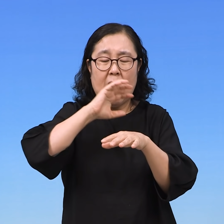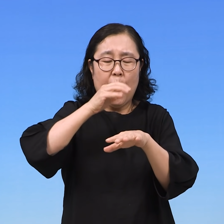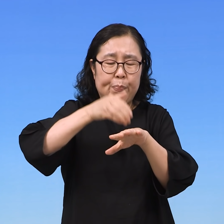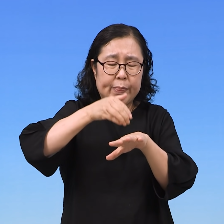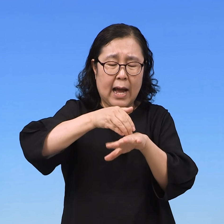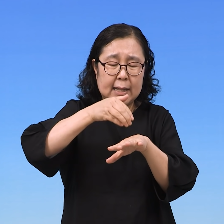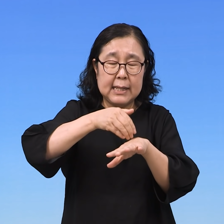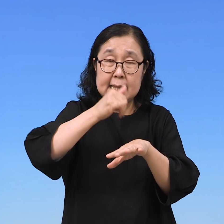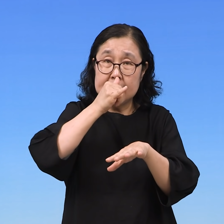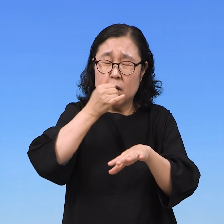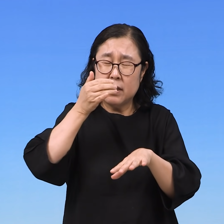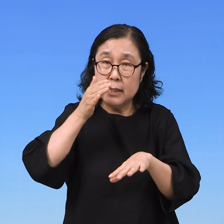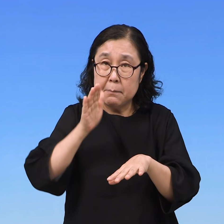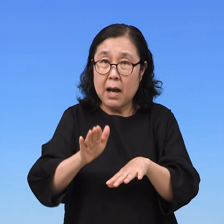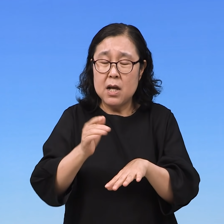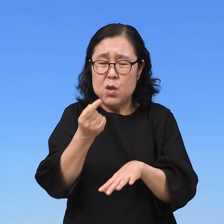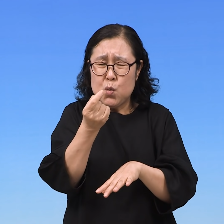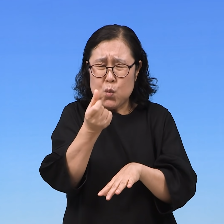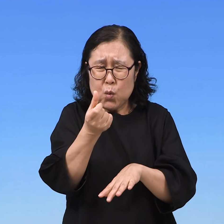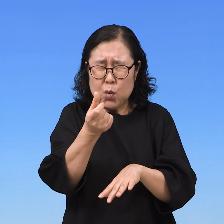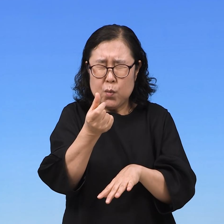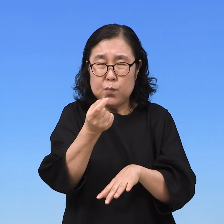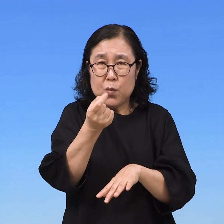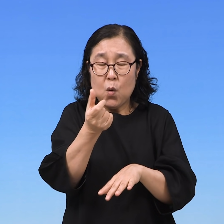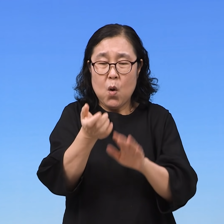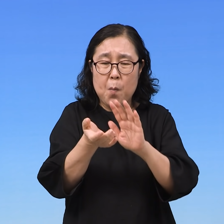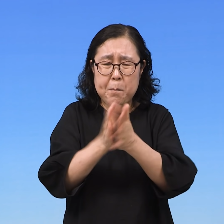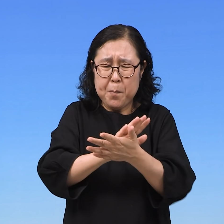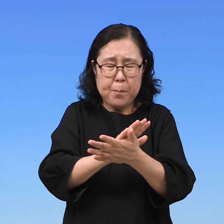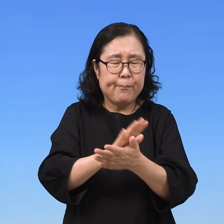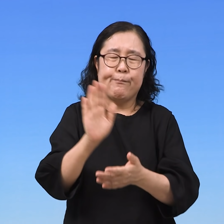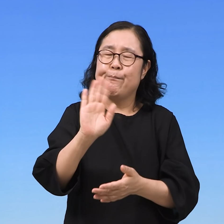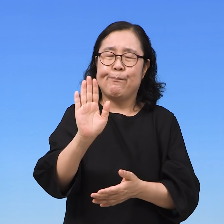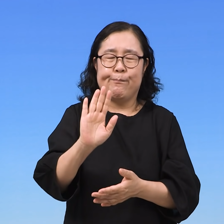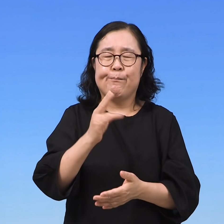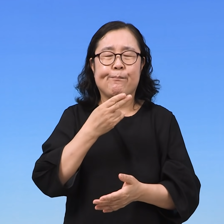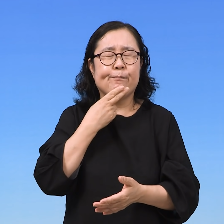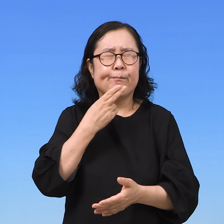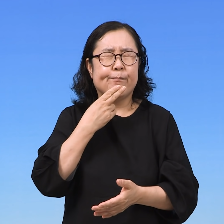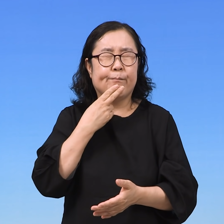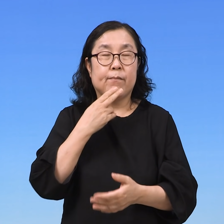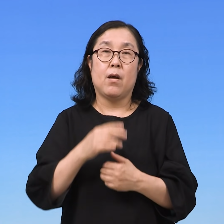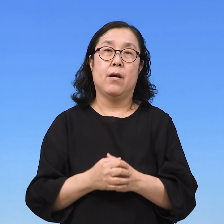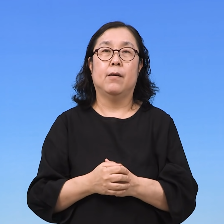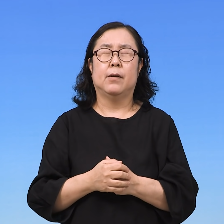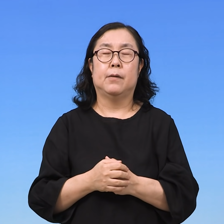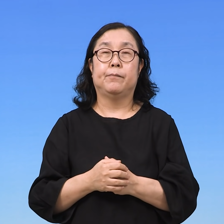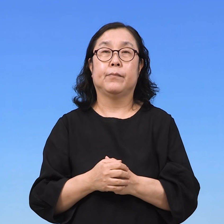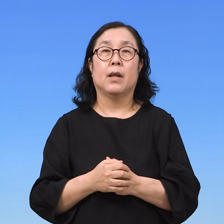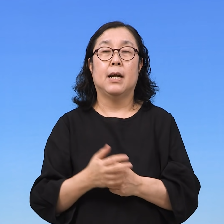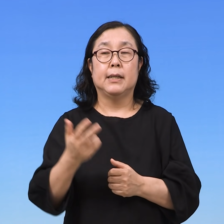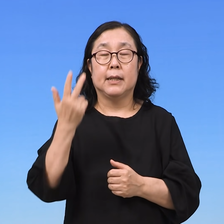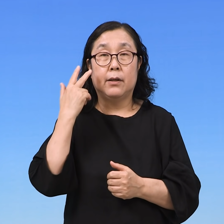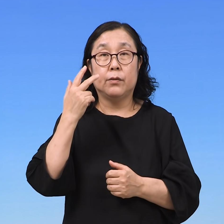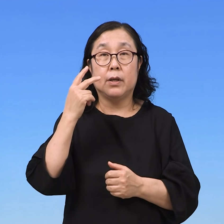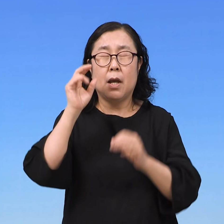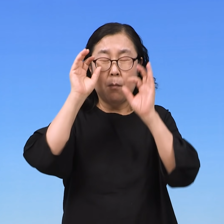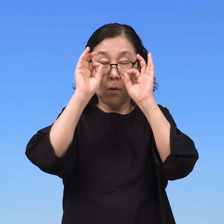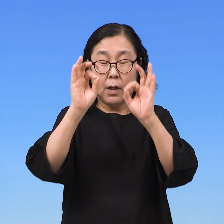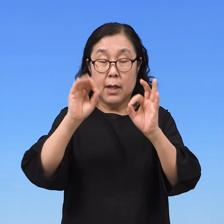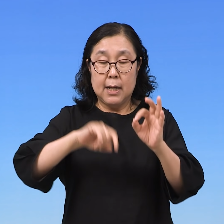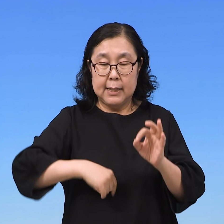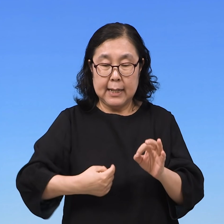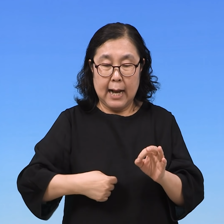많은 연단이 그에게 있었지만 조금도 변화가 없다는 겁니다. 성장이 없다는 겁니다. 지난주 우리 살펴보지